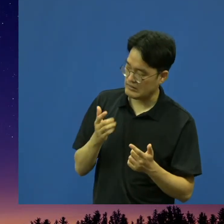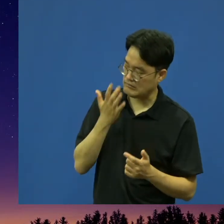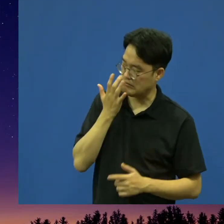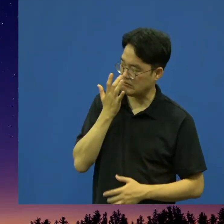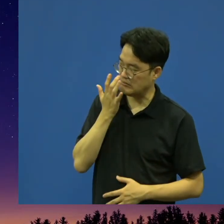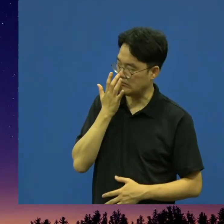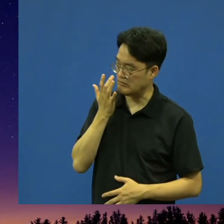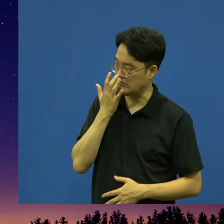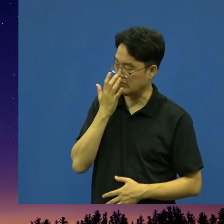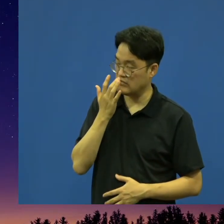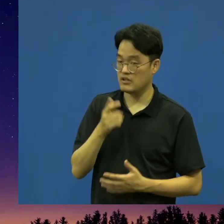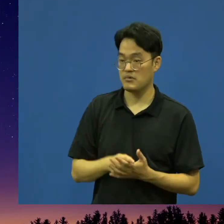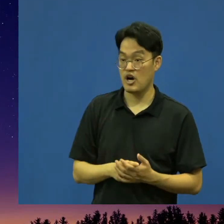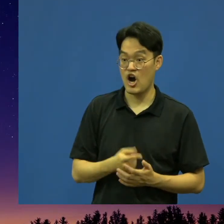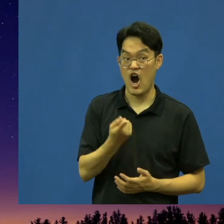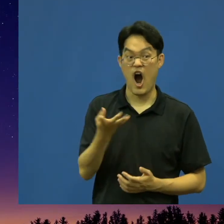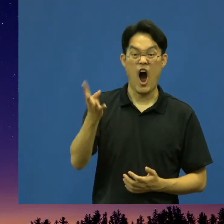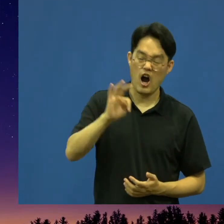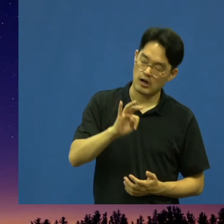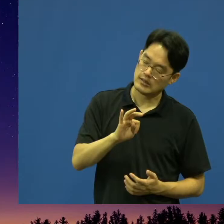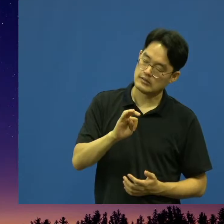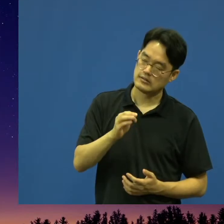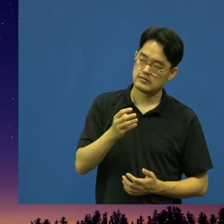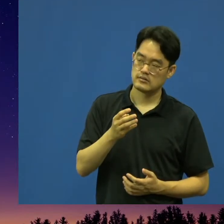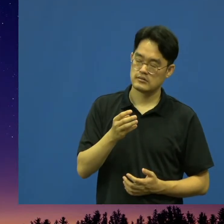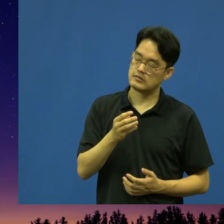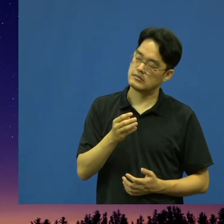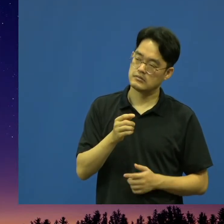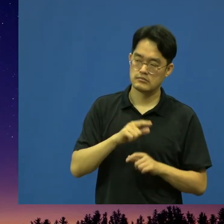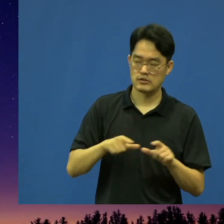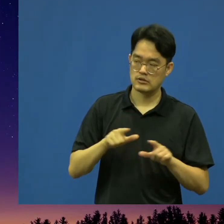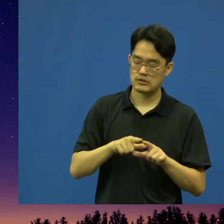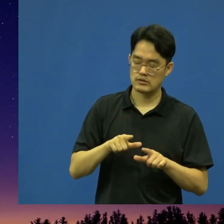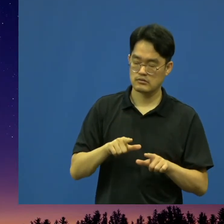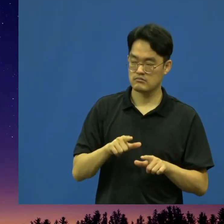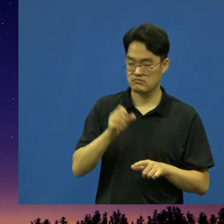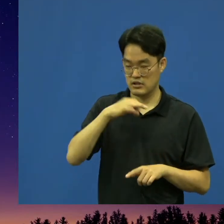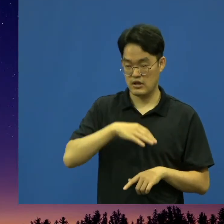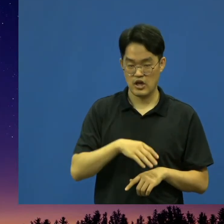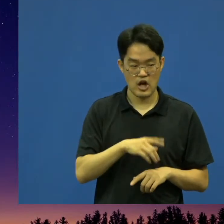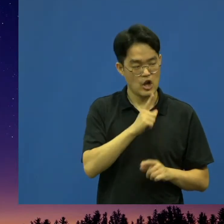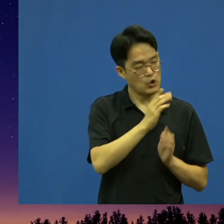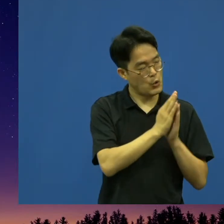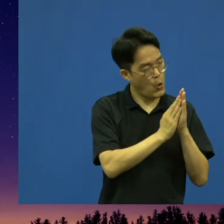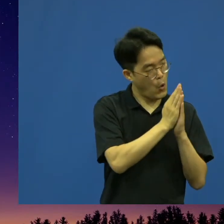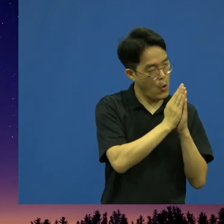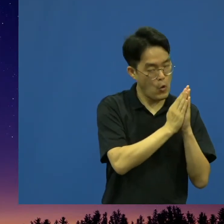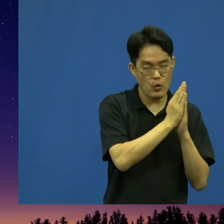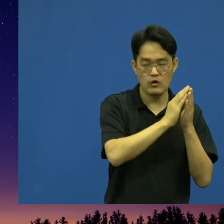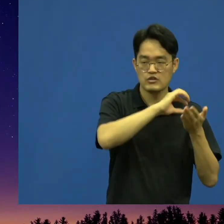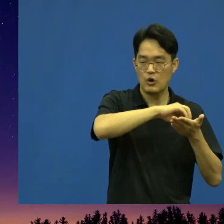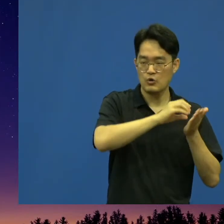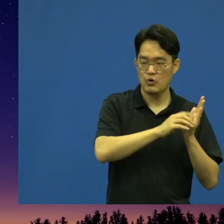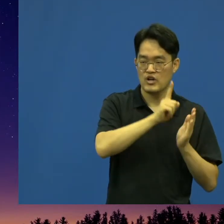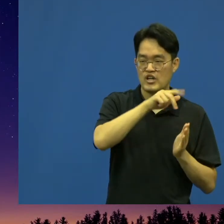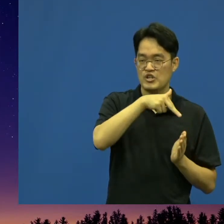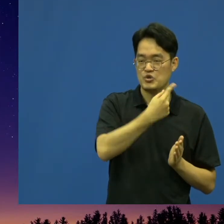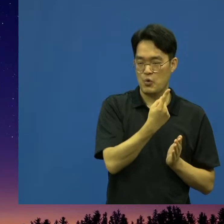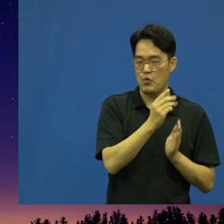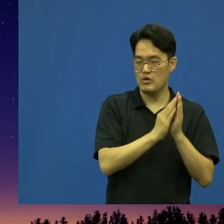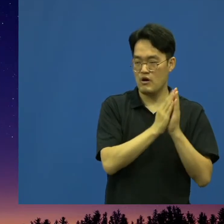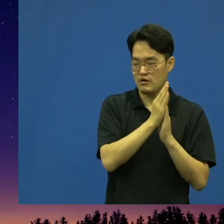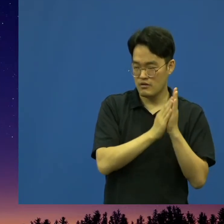충격 안 받고 억 해도 사람들이 별로 충격 안 받는 것 같아요. 조 정도 되는 거예요. 그죠? 말하자면